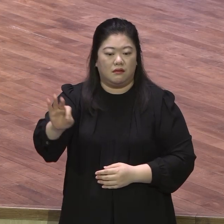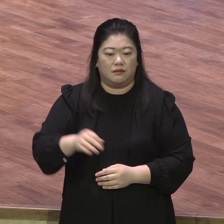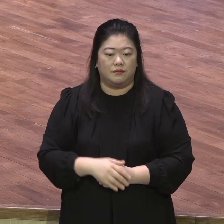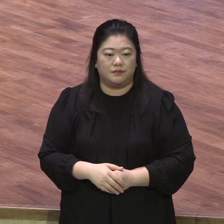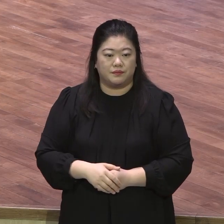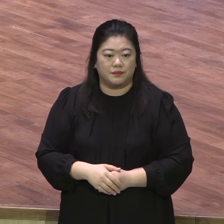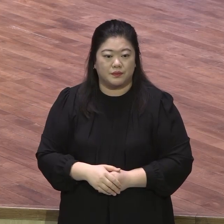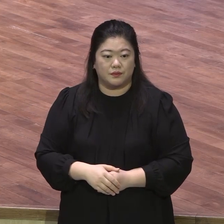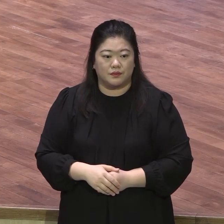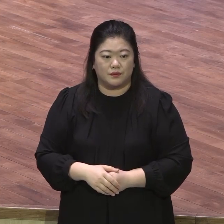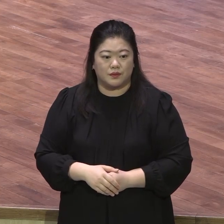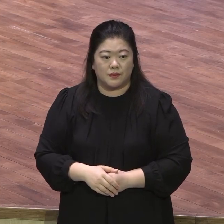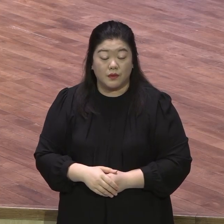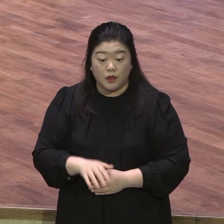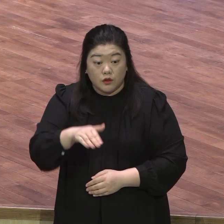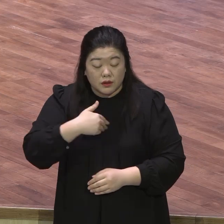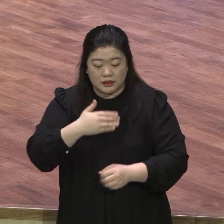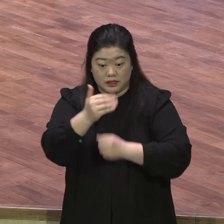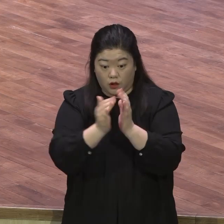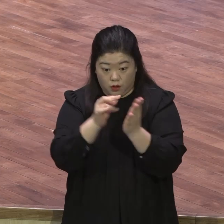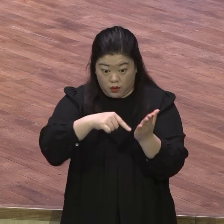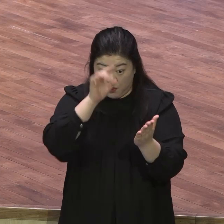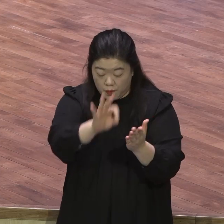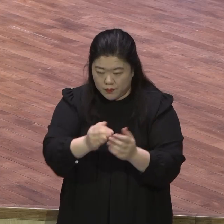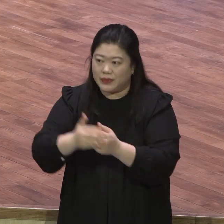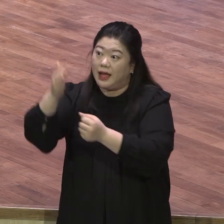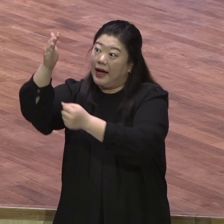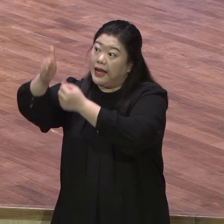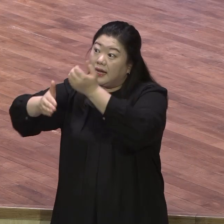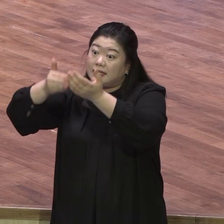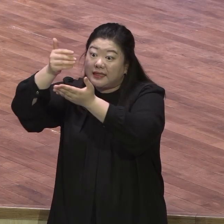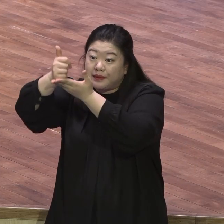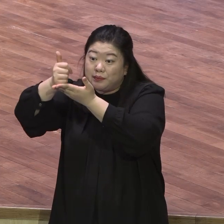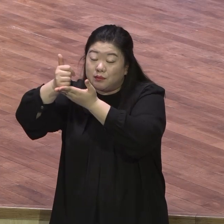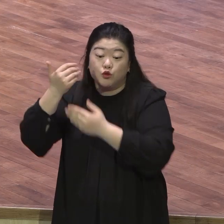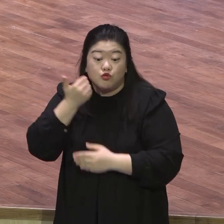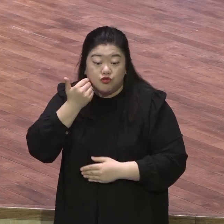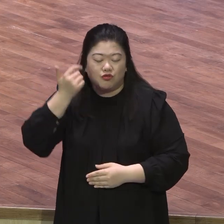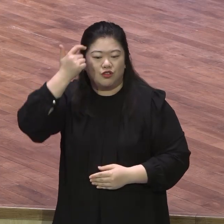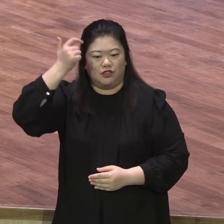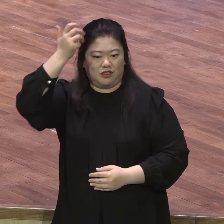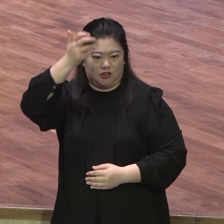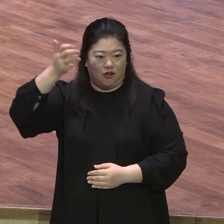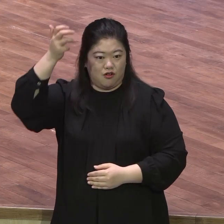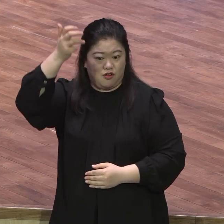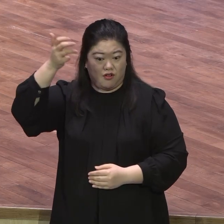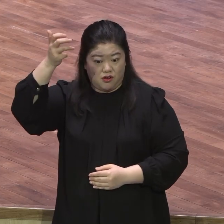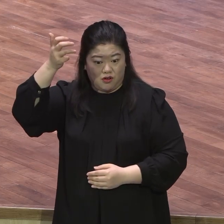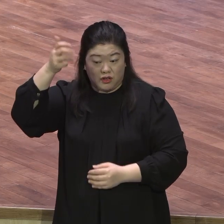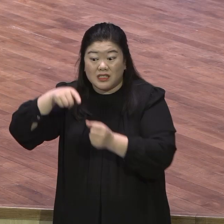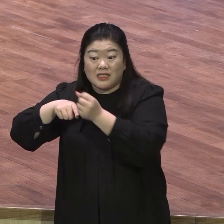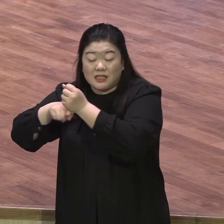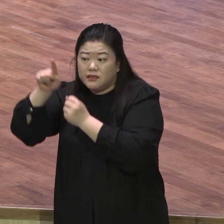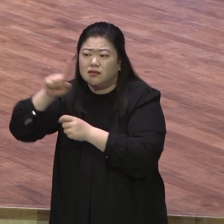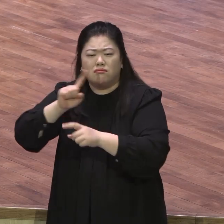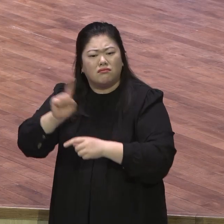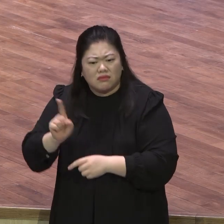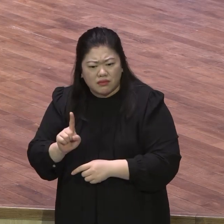영이시니 영이시단 말이에요 무슨 말이에요 중심을 보십니다 중심을 여러분이 중심을 보겠다는 겁니다